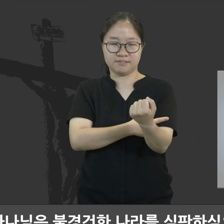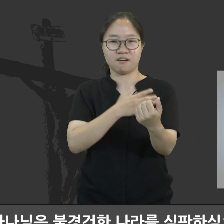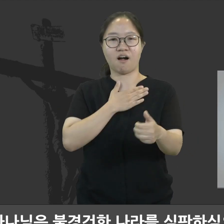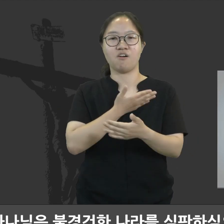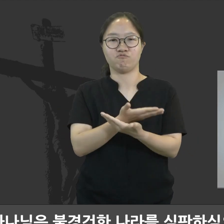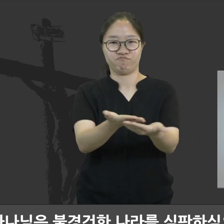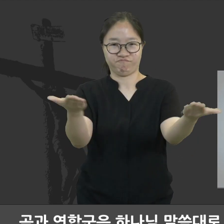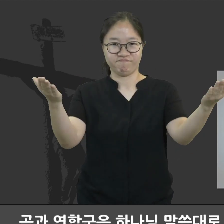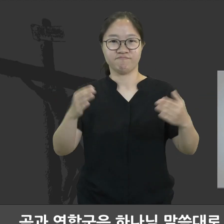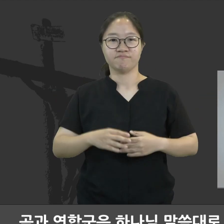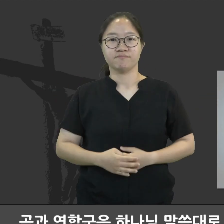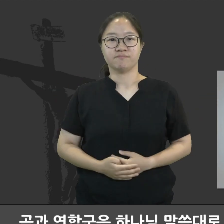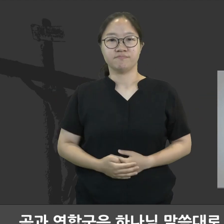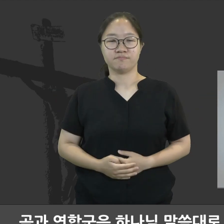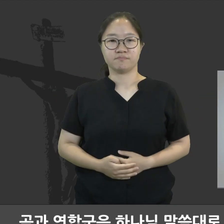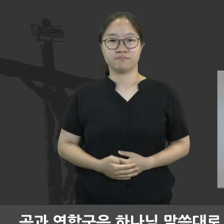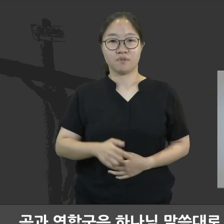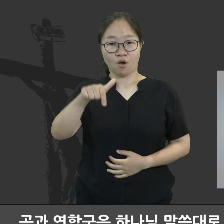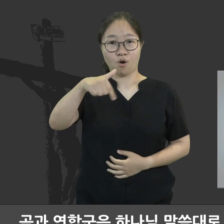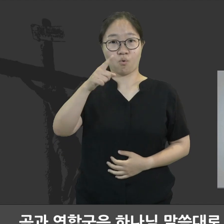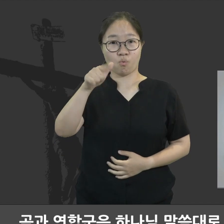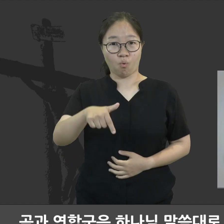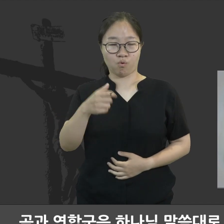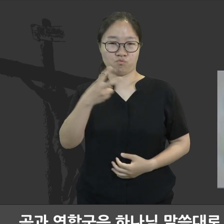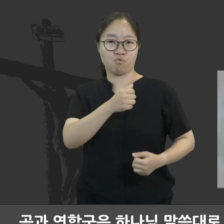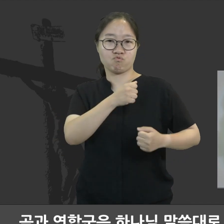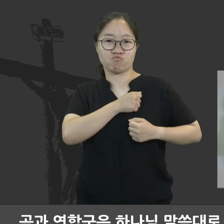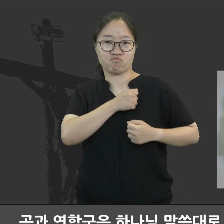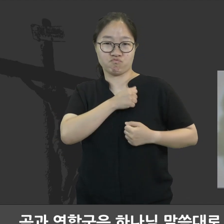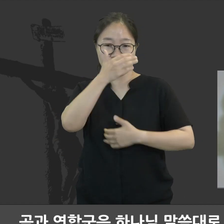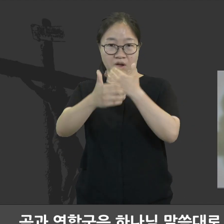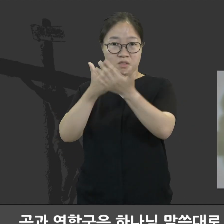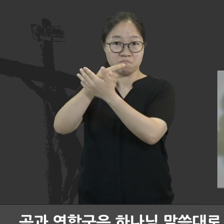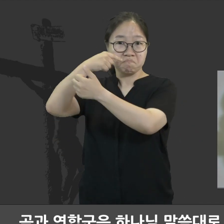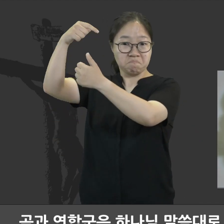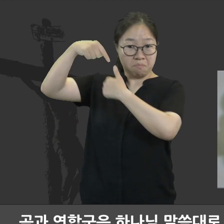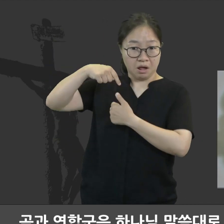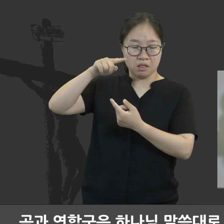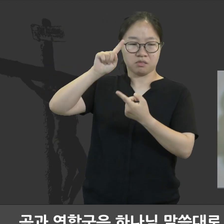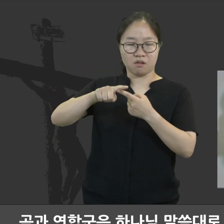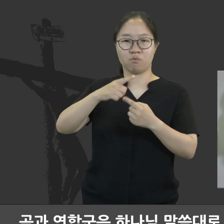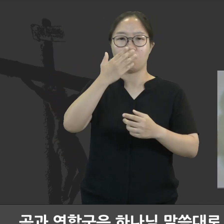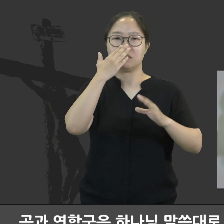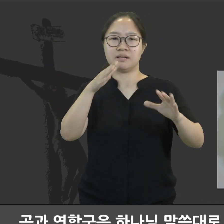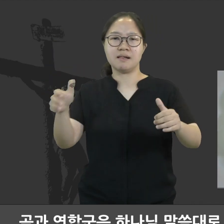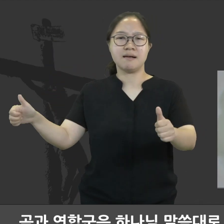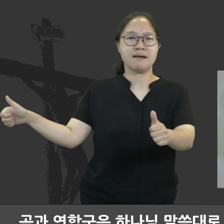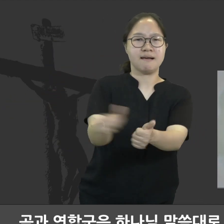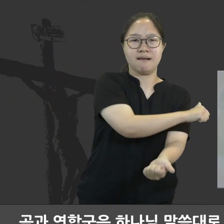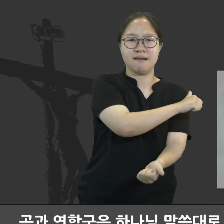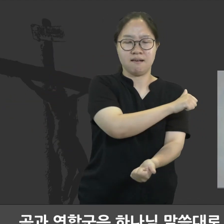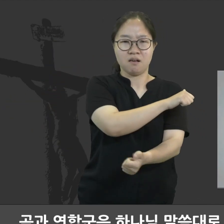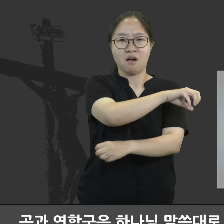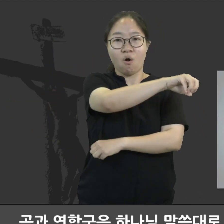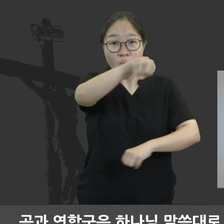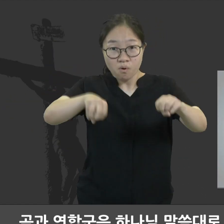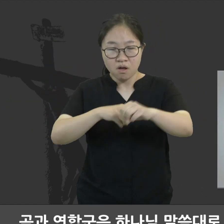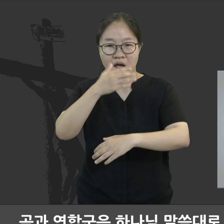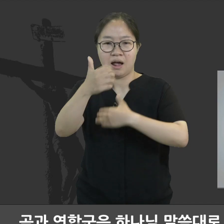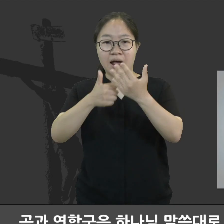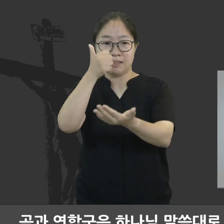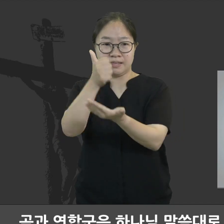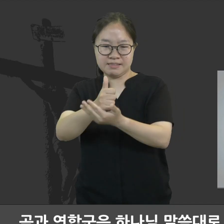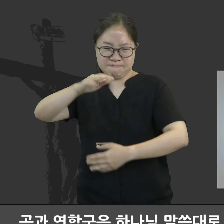알리십니다. 곡과 연합군은 하나님의 말씀대로 이스라엘을 치러 오겠지만 도리어 그들이 하나님의